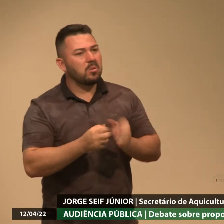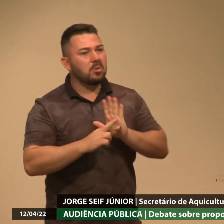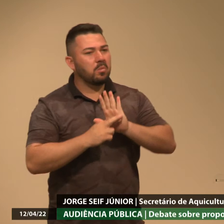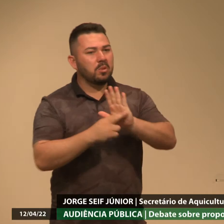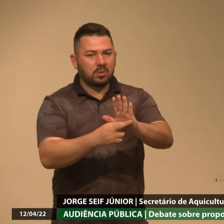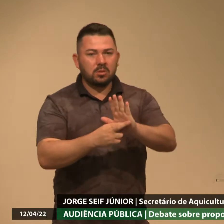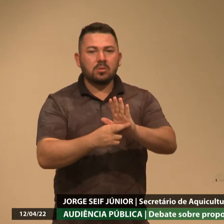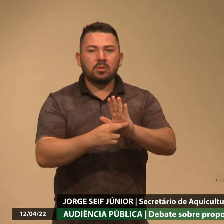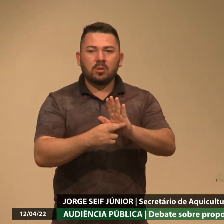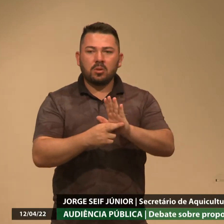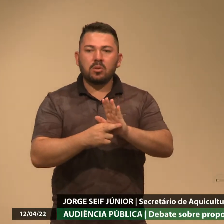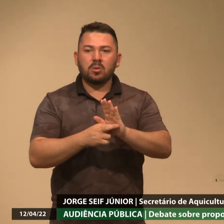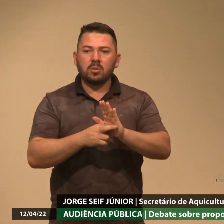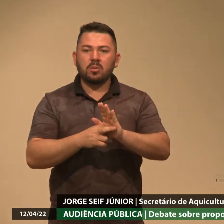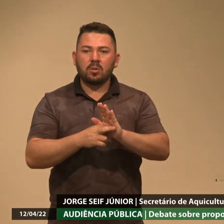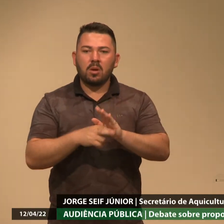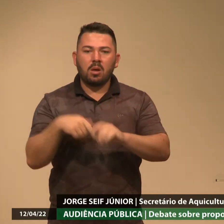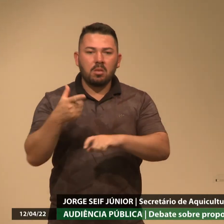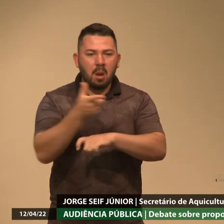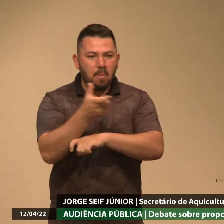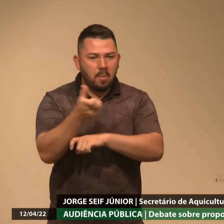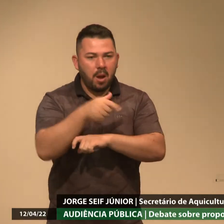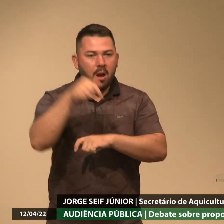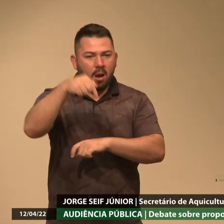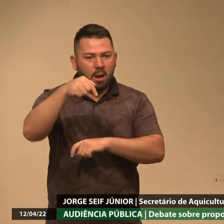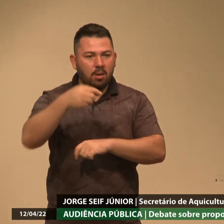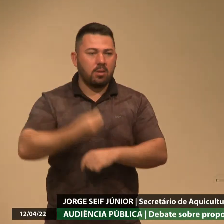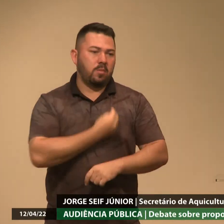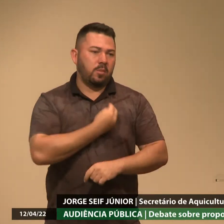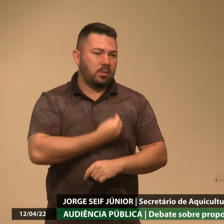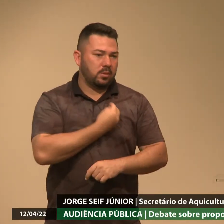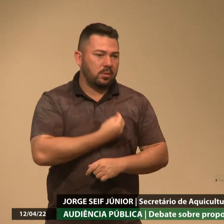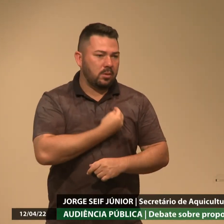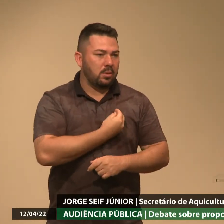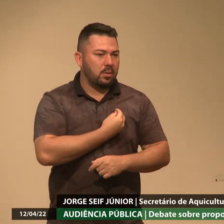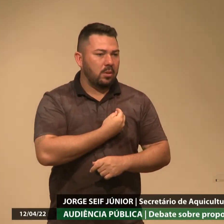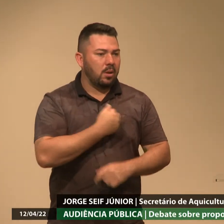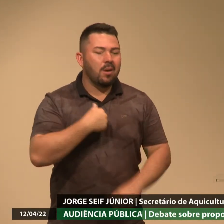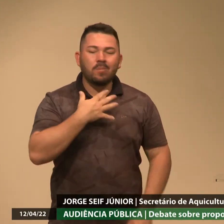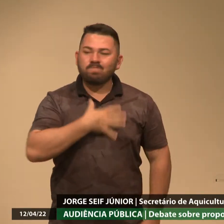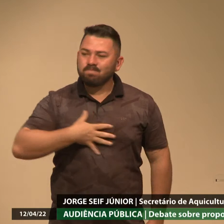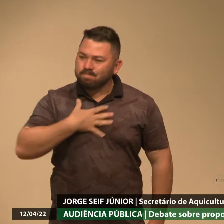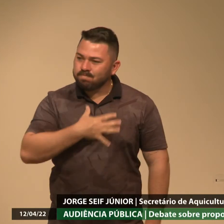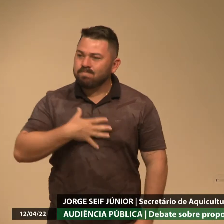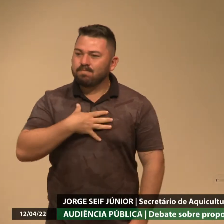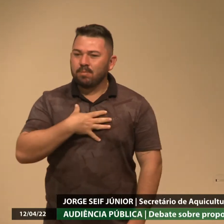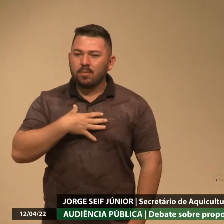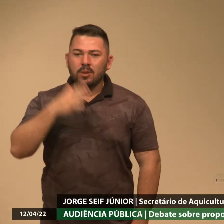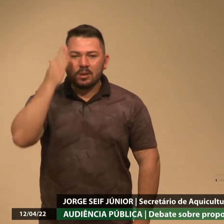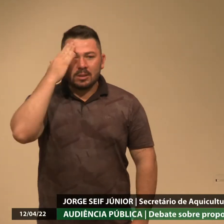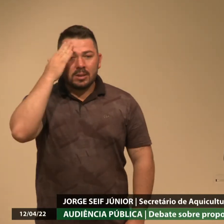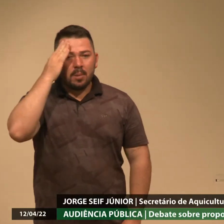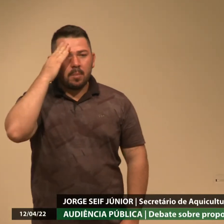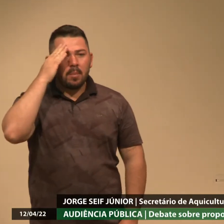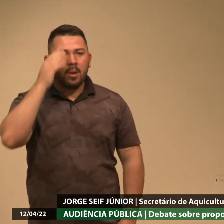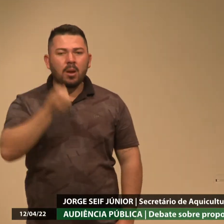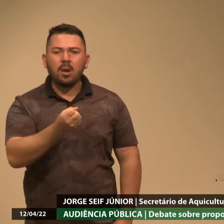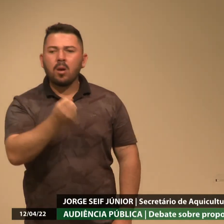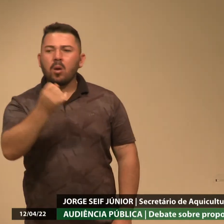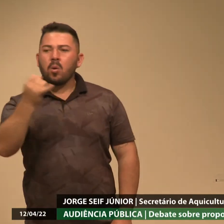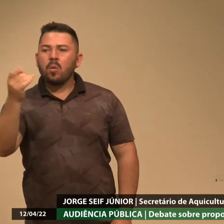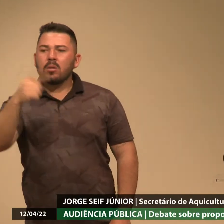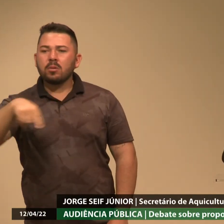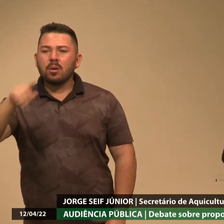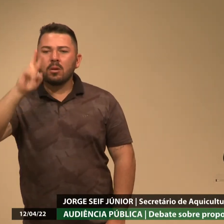do nossos clubes de Caça e Tiro aqui presente Oi eu gostaria de saber aqui quantos São